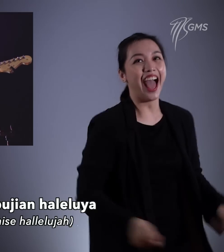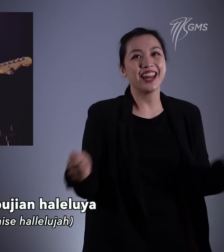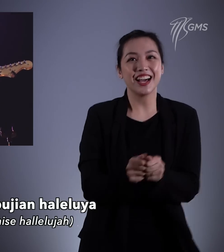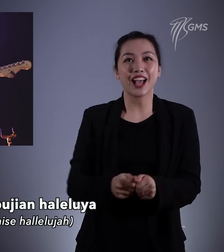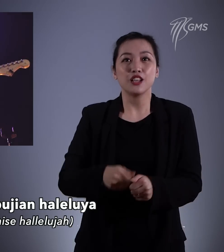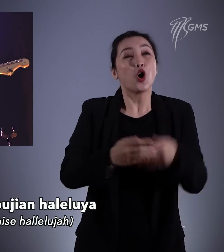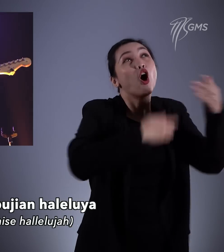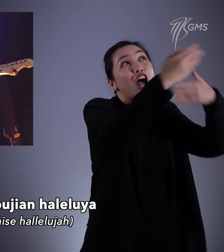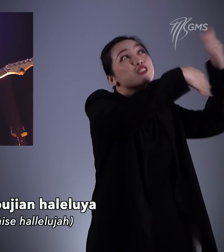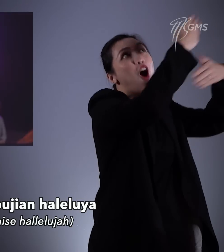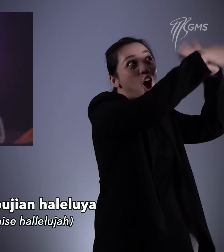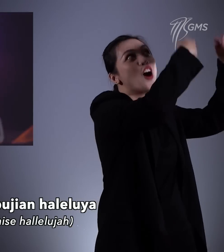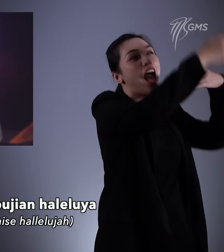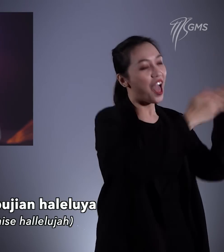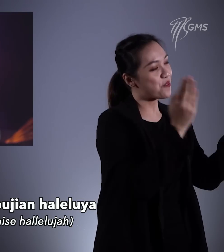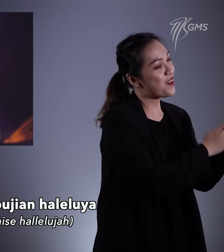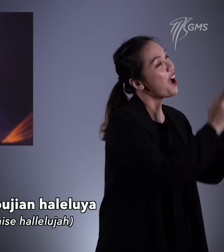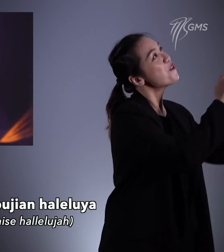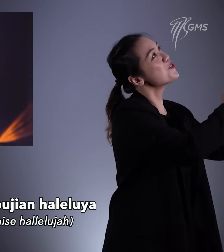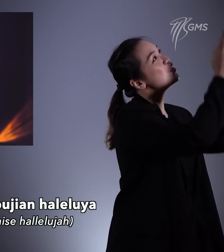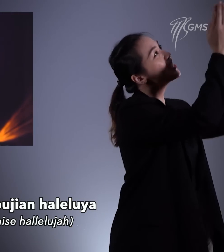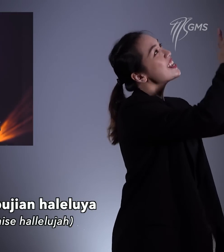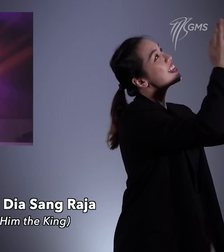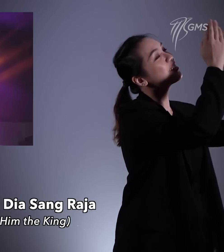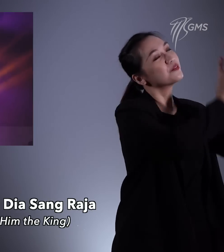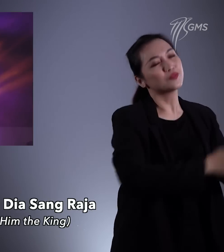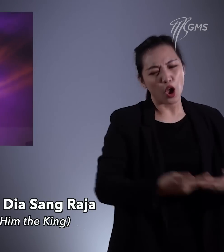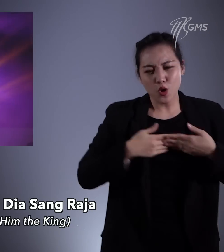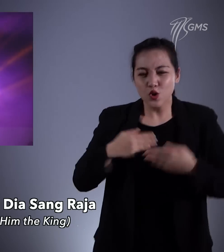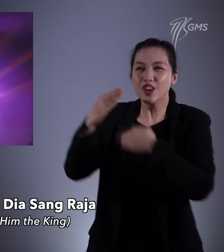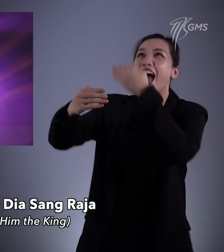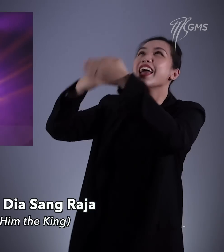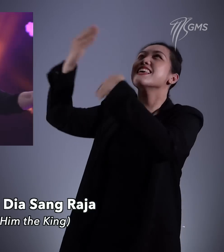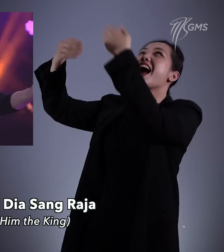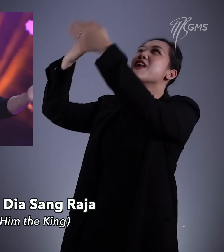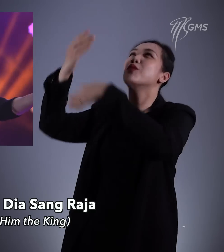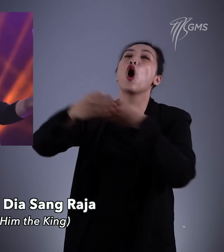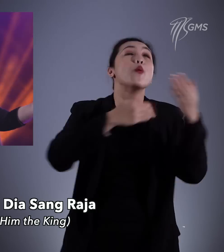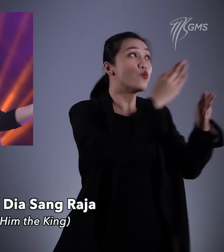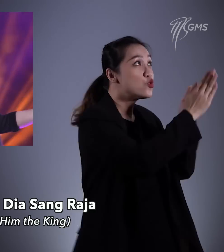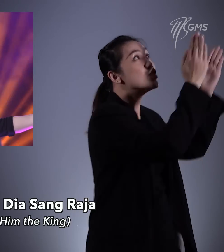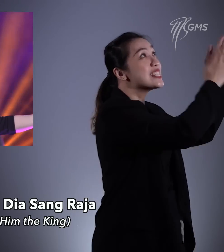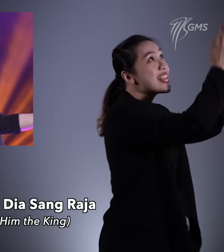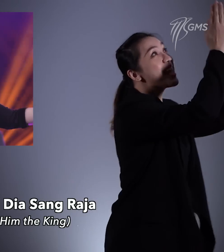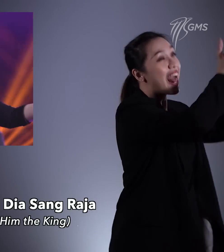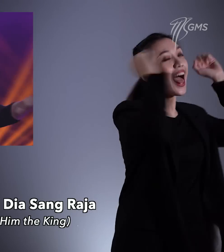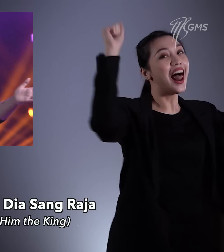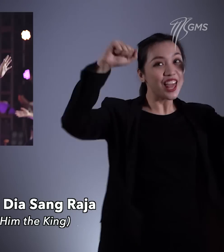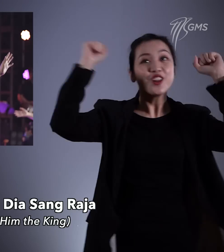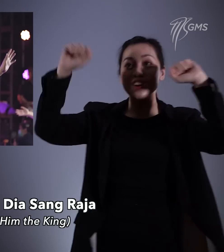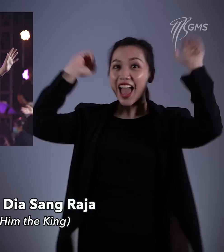menari, dengan sorak-sorai memuji, menaikkan